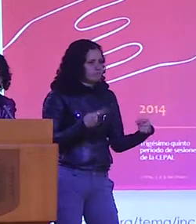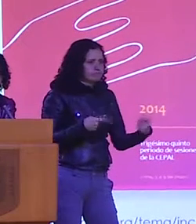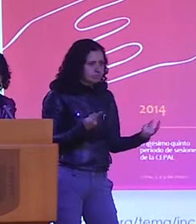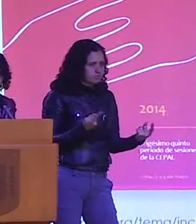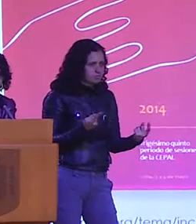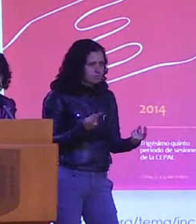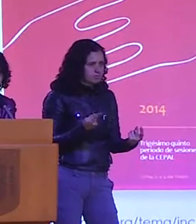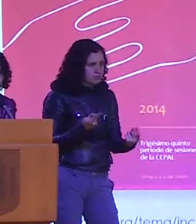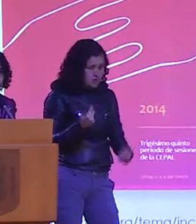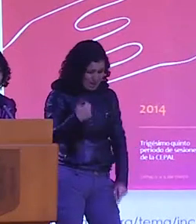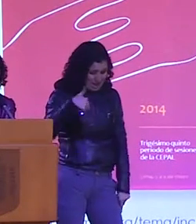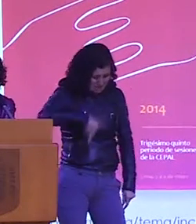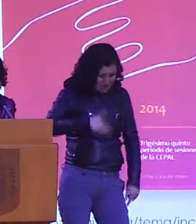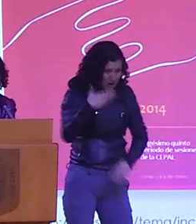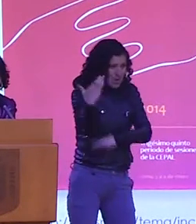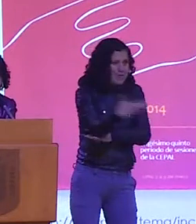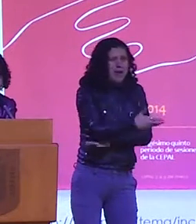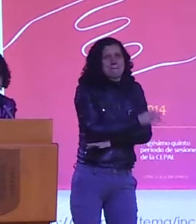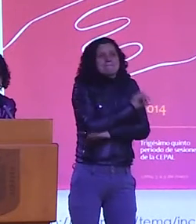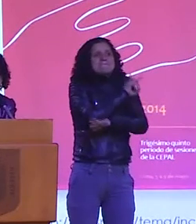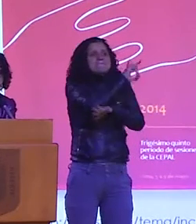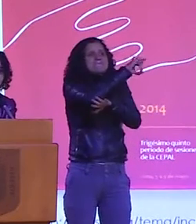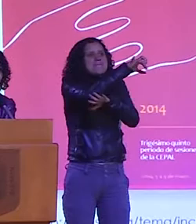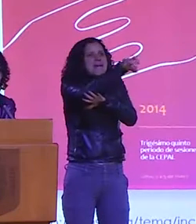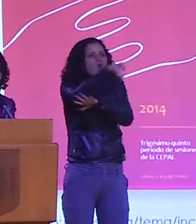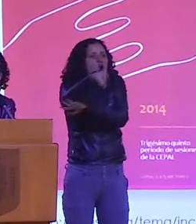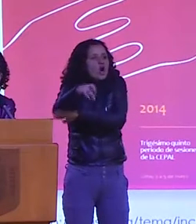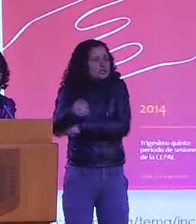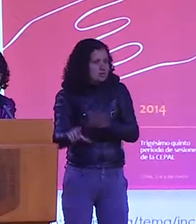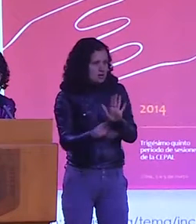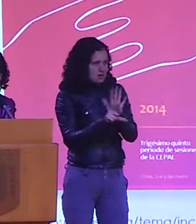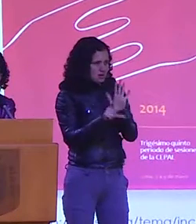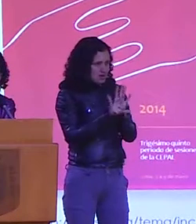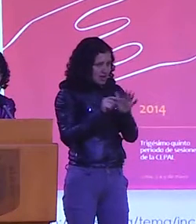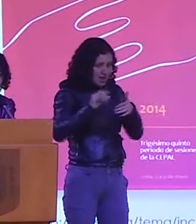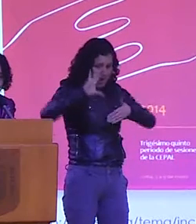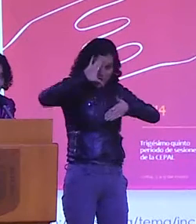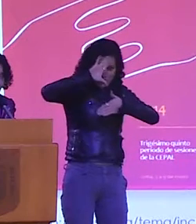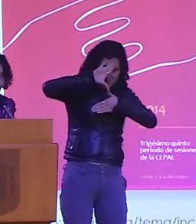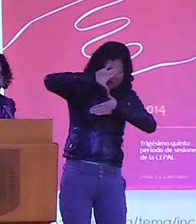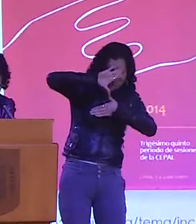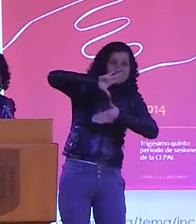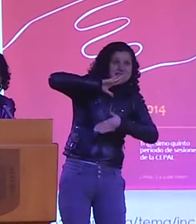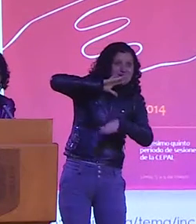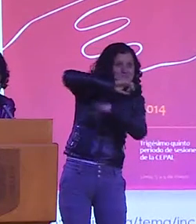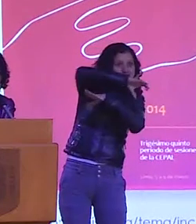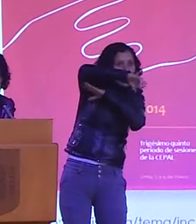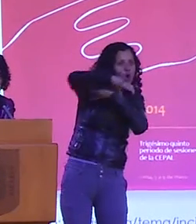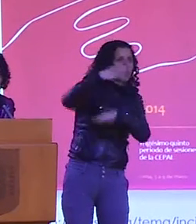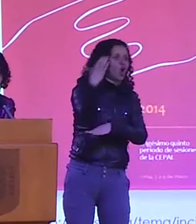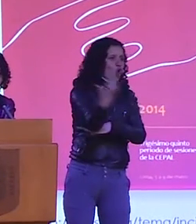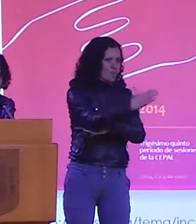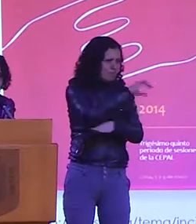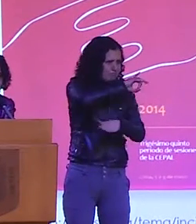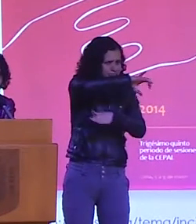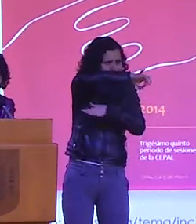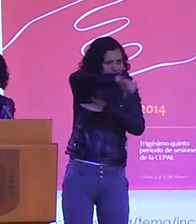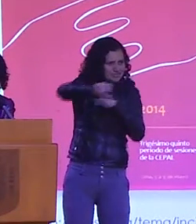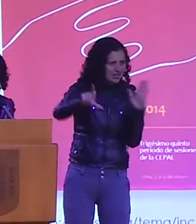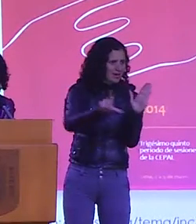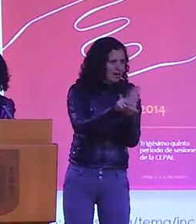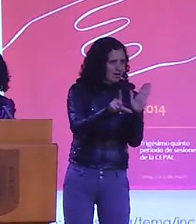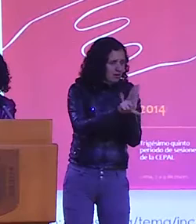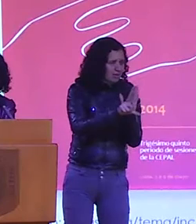de las mejores legislaciones de todo el continente, pero también somos los que menos